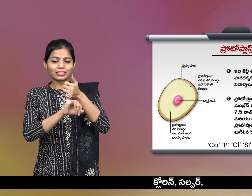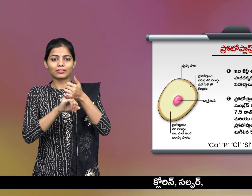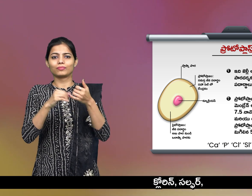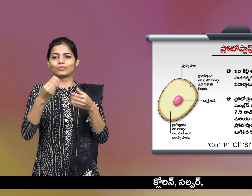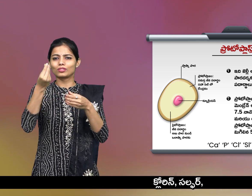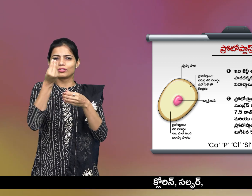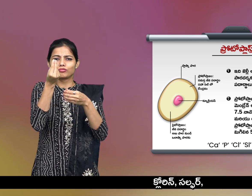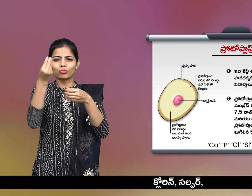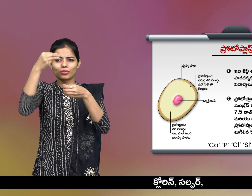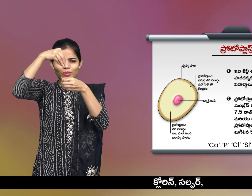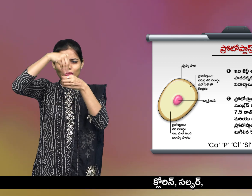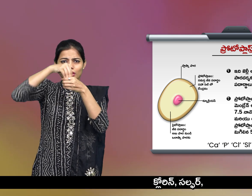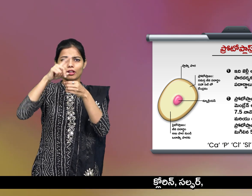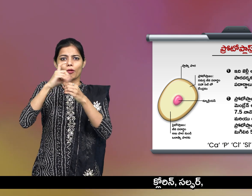సల్ఫర్.